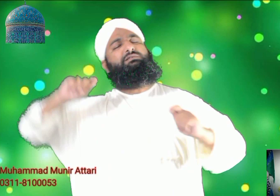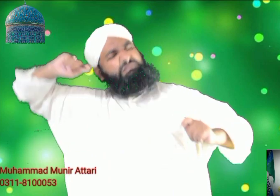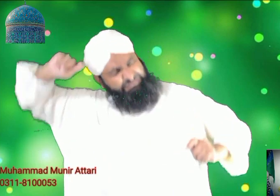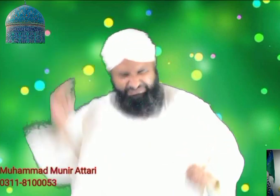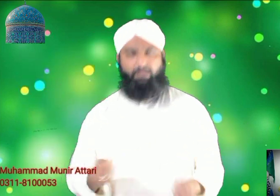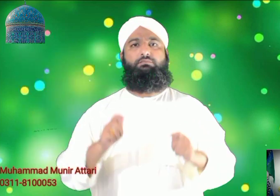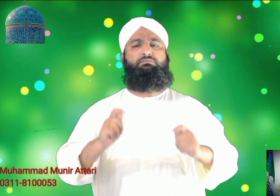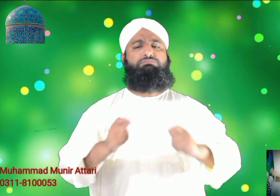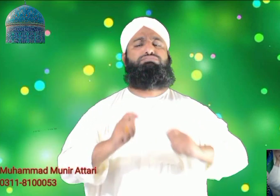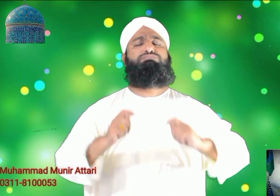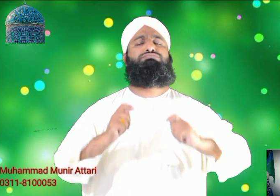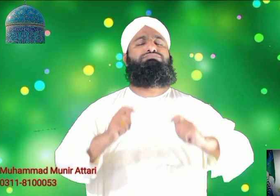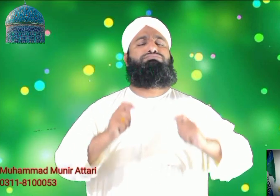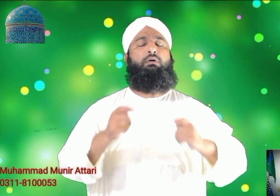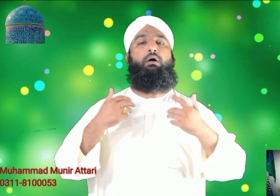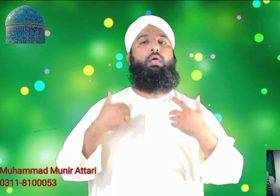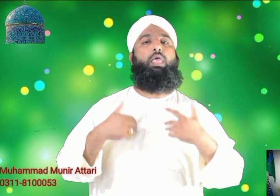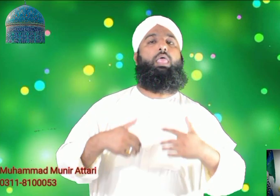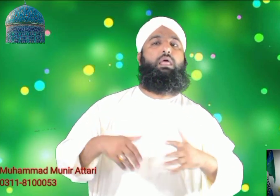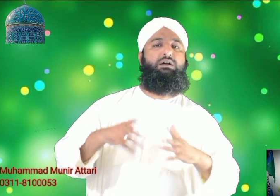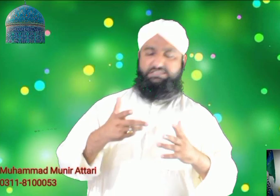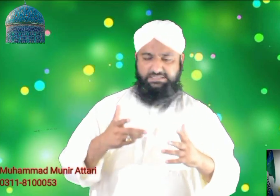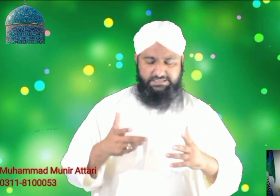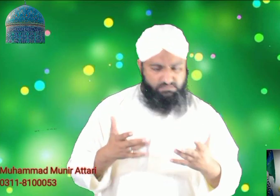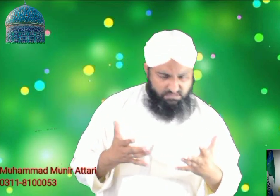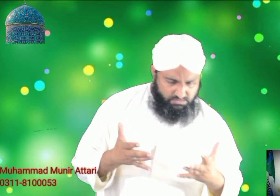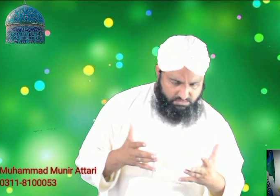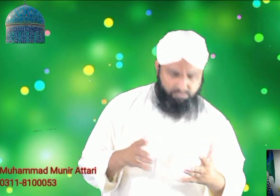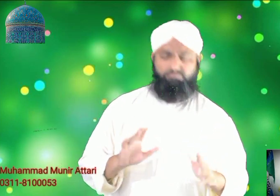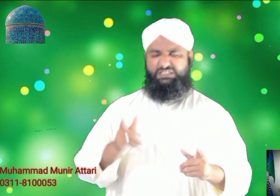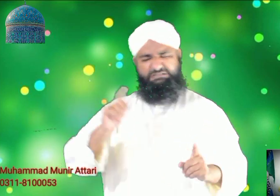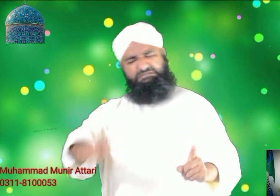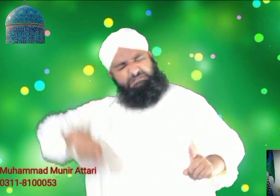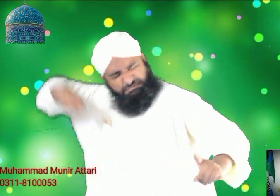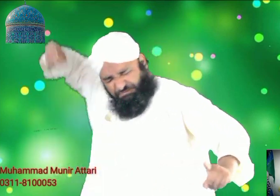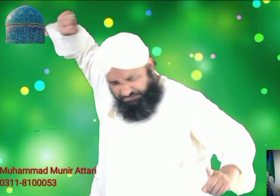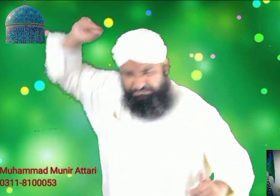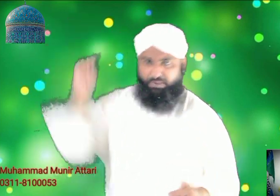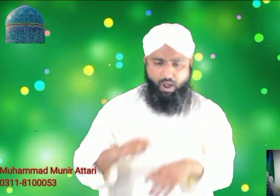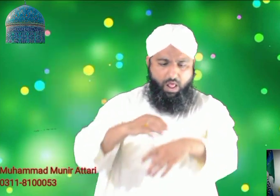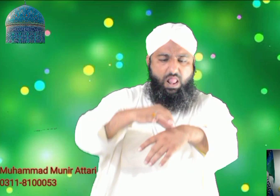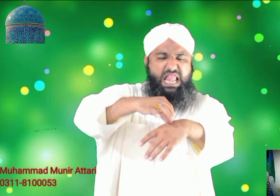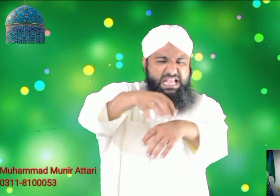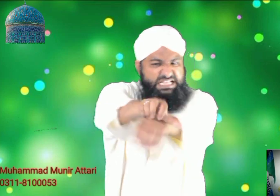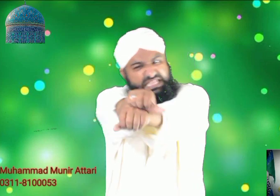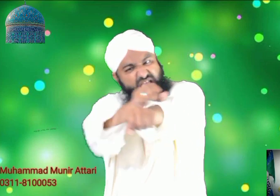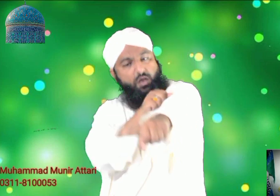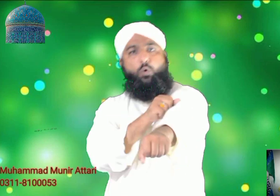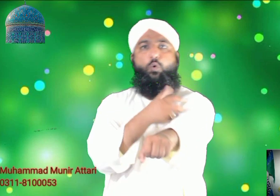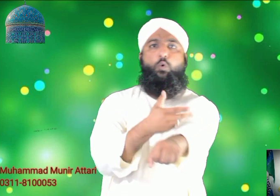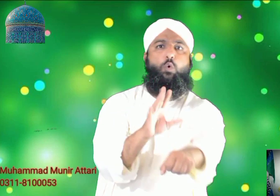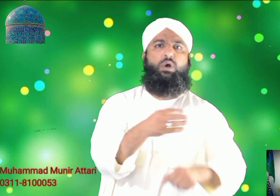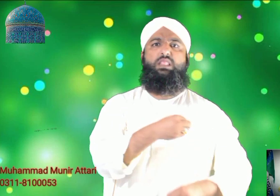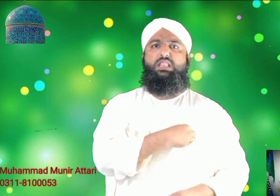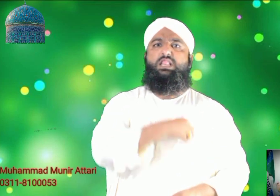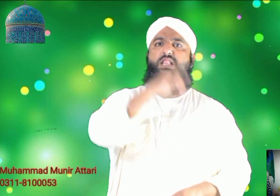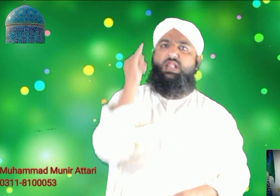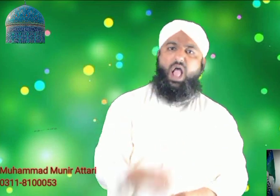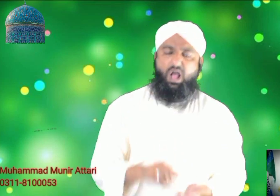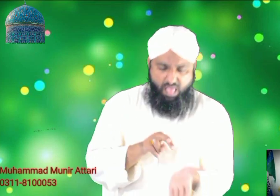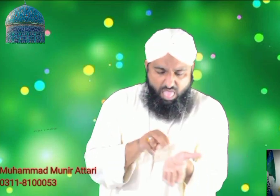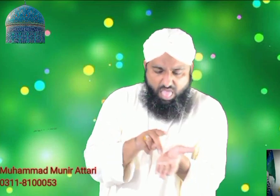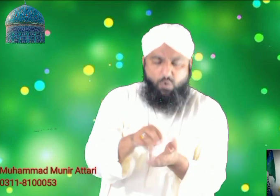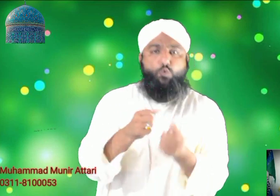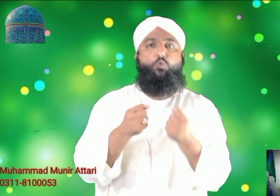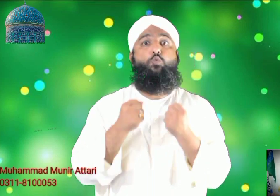نہیں. اور اتنا زور سے مار رہا ہے کہ اس کی جناب کھال ہی ادڑ گئی اور وہ چلنے کے ہی قابل نہ رہا. تو نہ پہلے